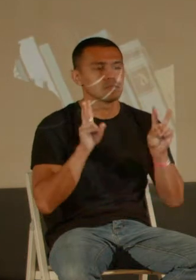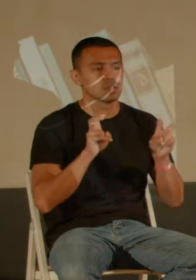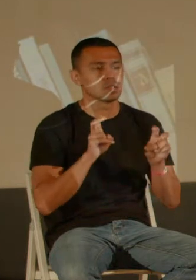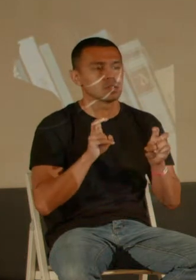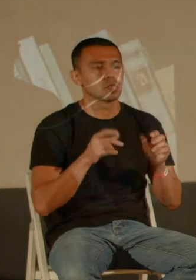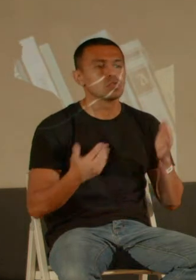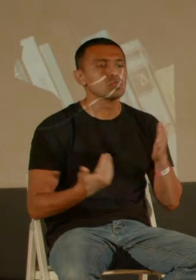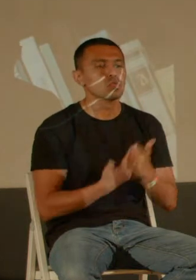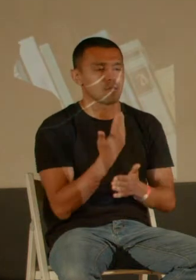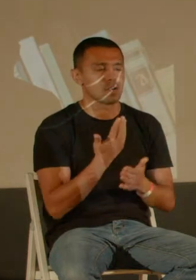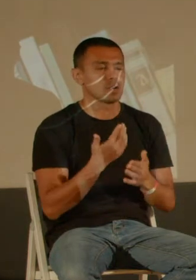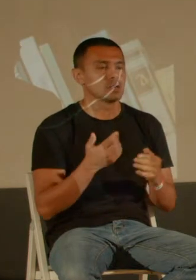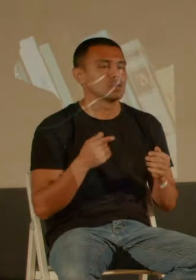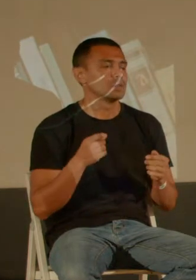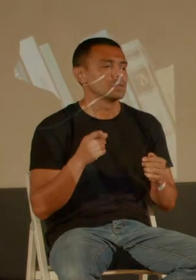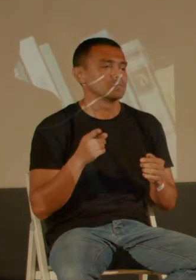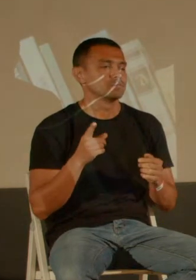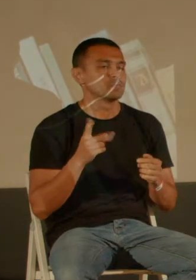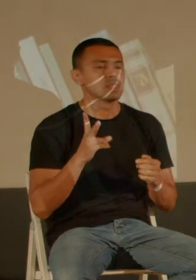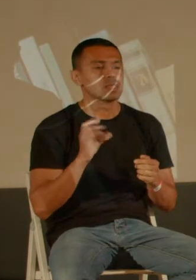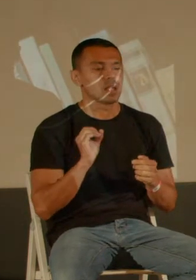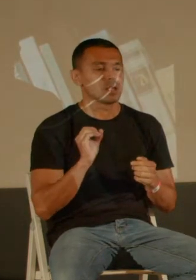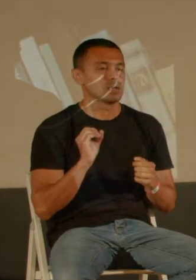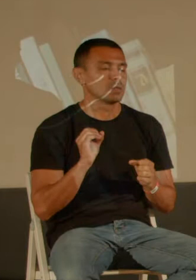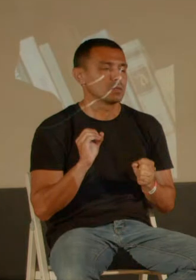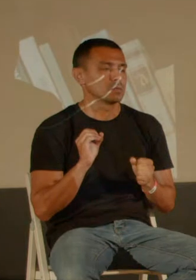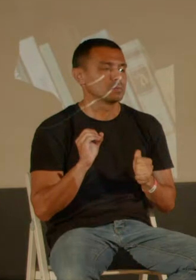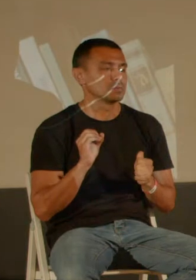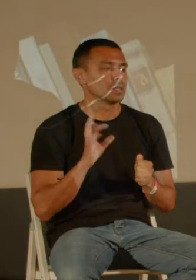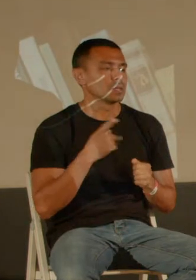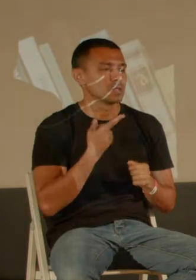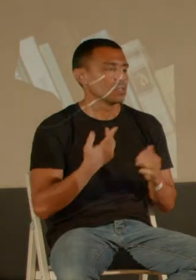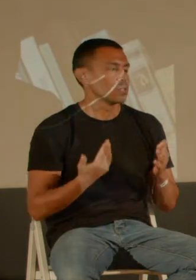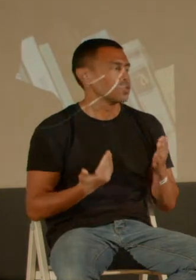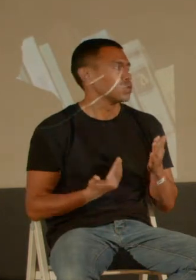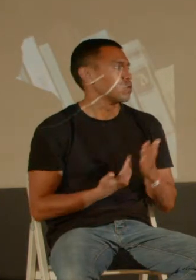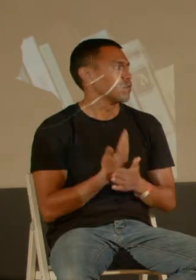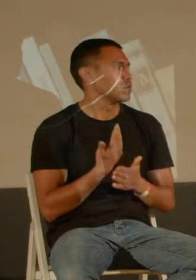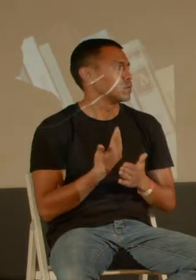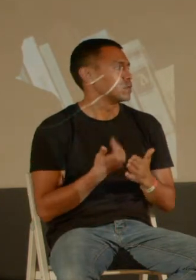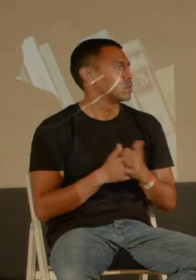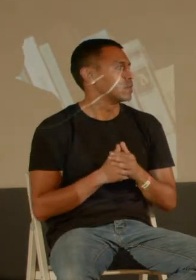«Confessional Non-Fiction», тобто не, як це нонфікшн перекладається,